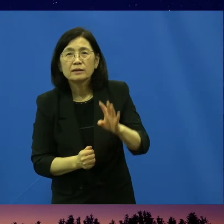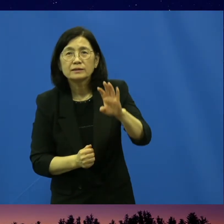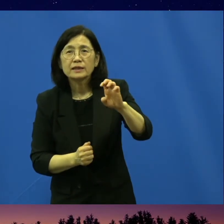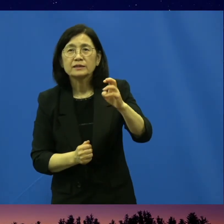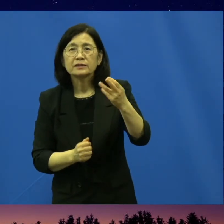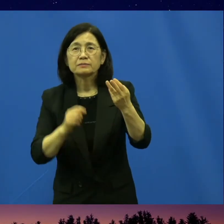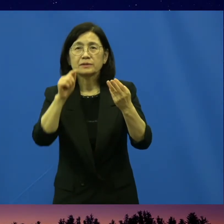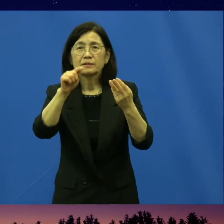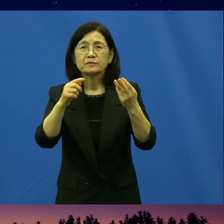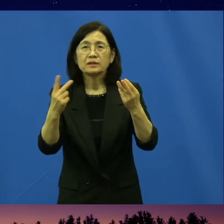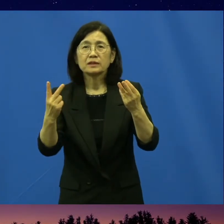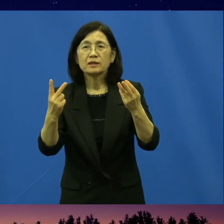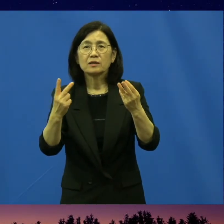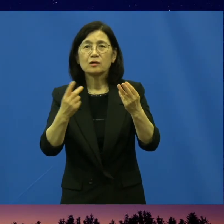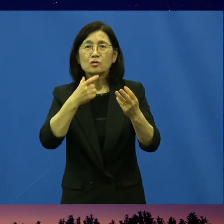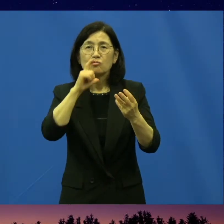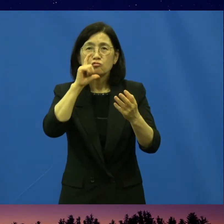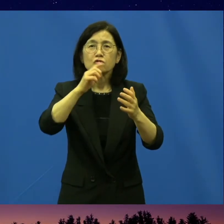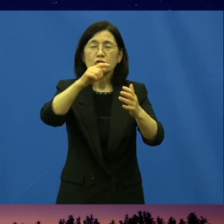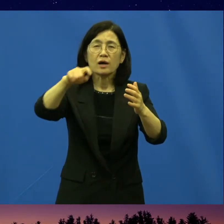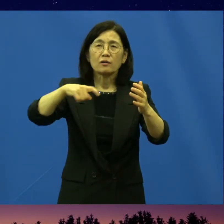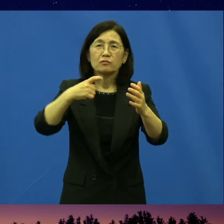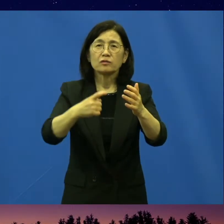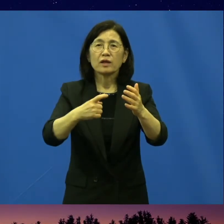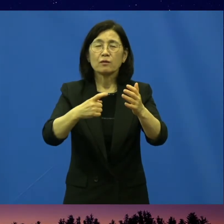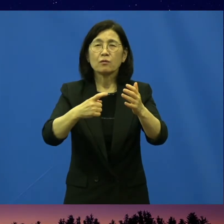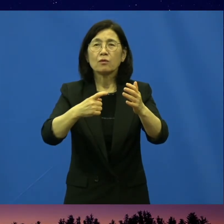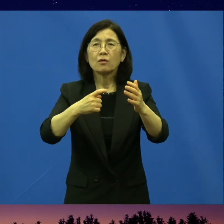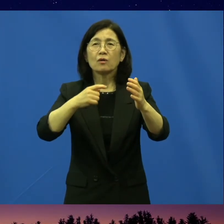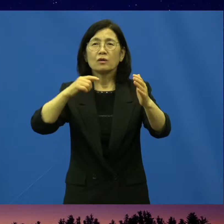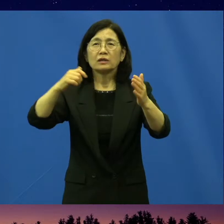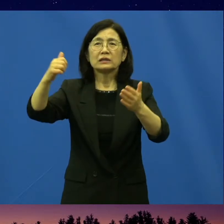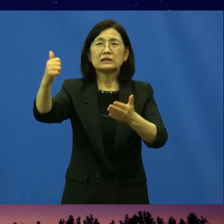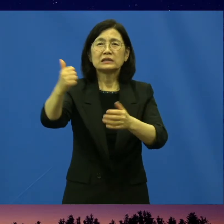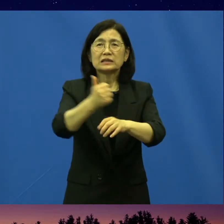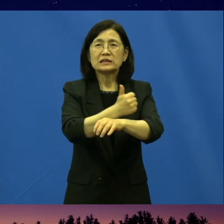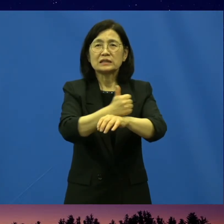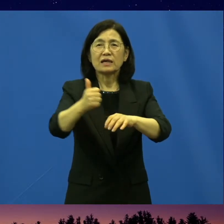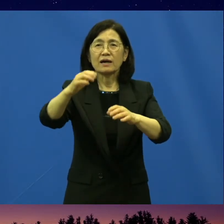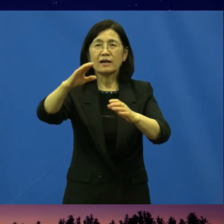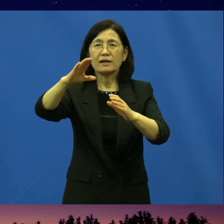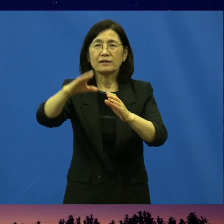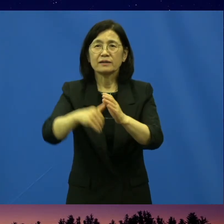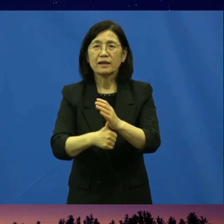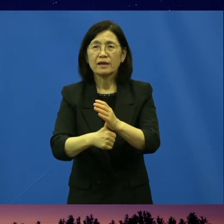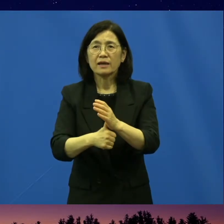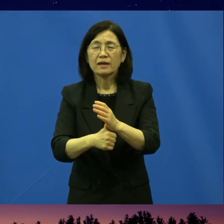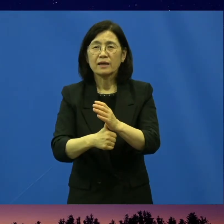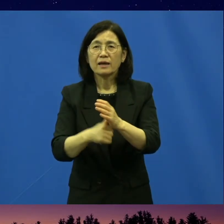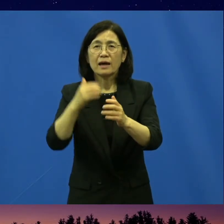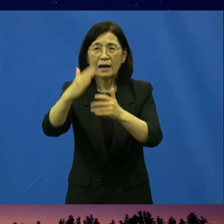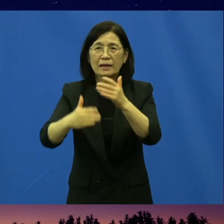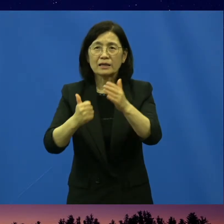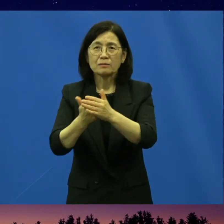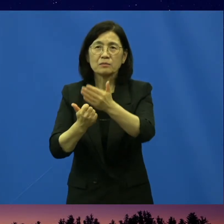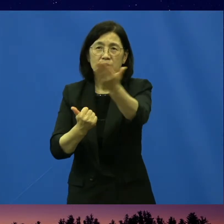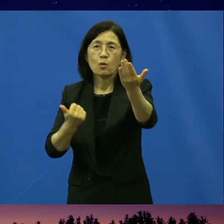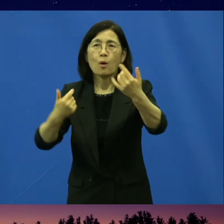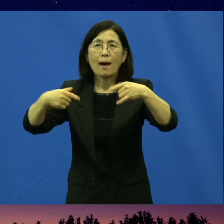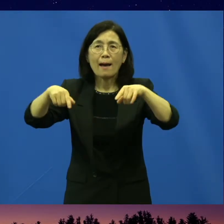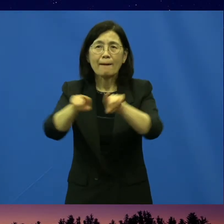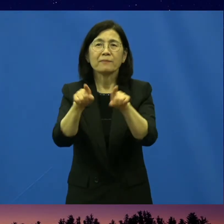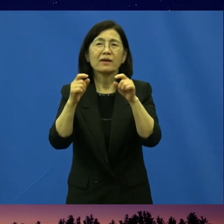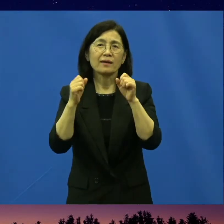가운데로 지날 때에 내가 너와 함께 할 것이다. 이런 물을 가운데로 지난다는 것은 굉장히 죽음의 두려움을 의미하는